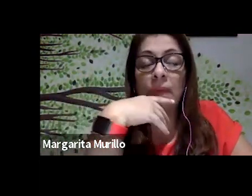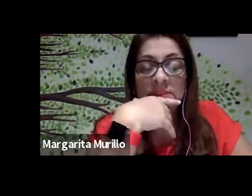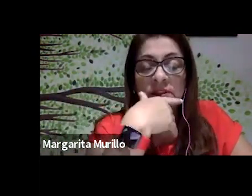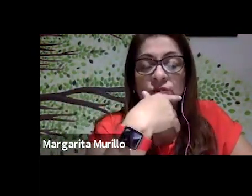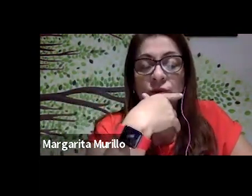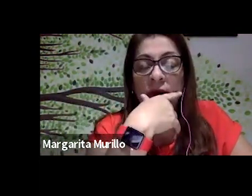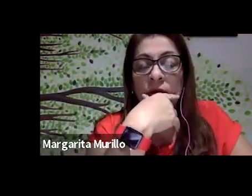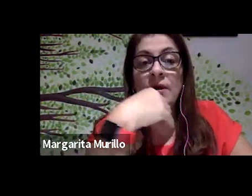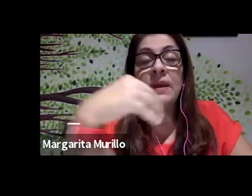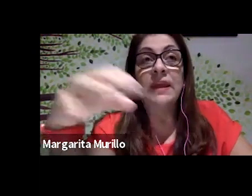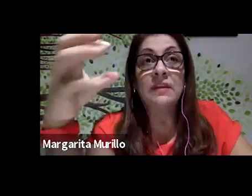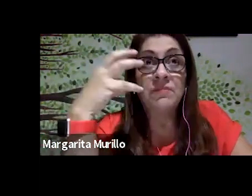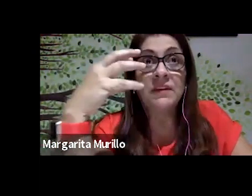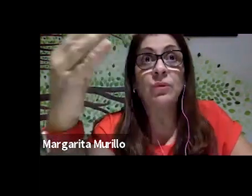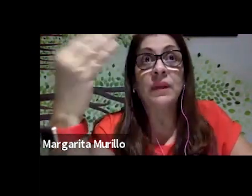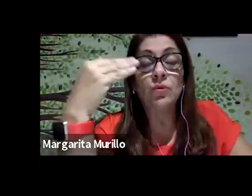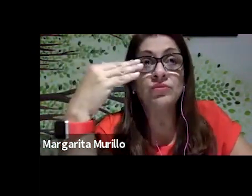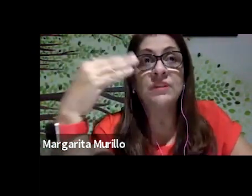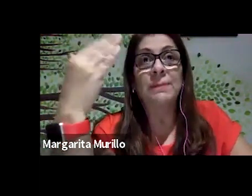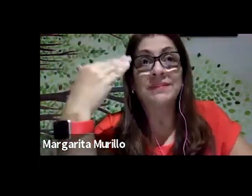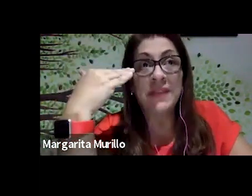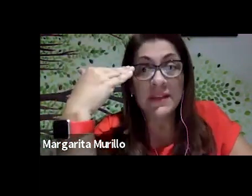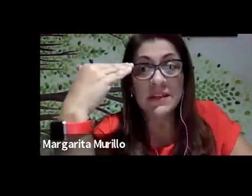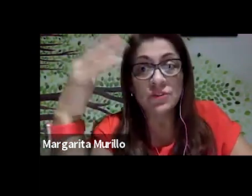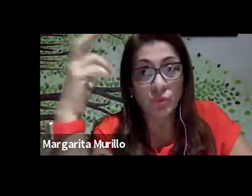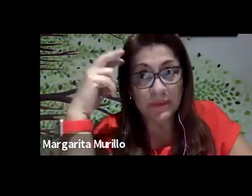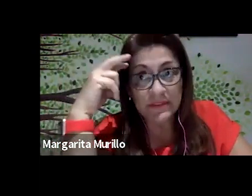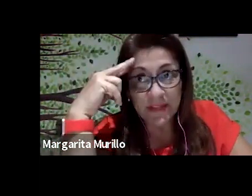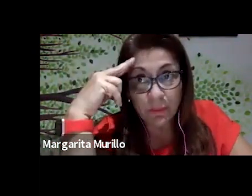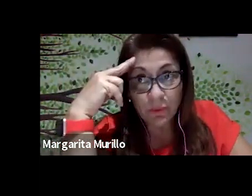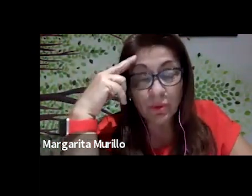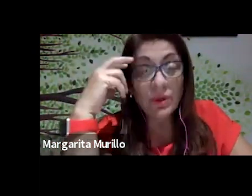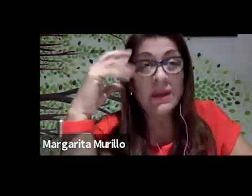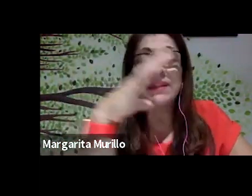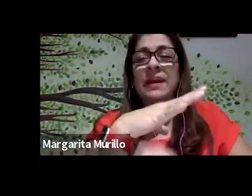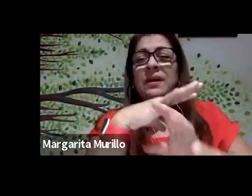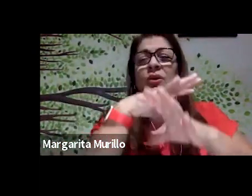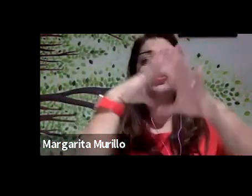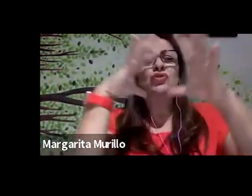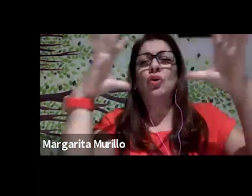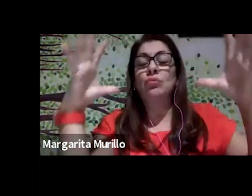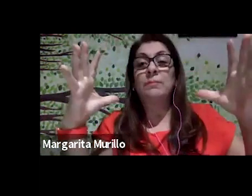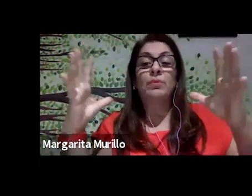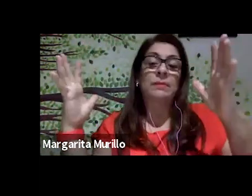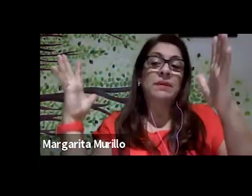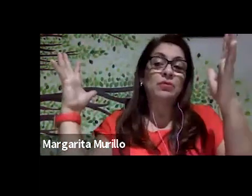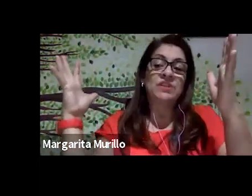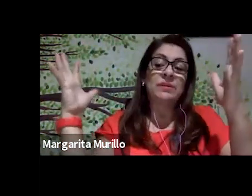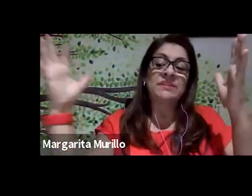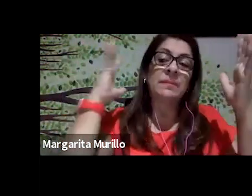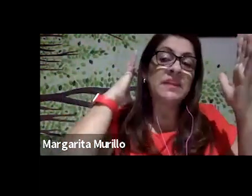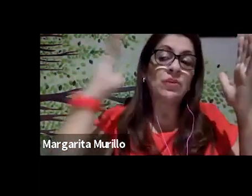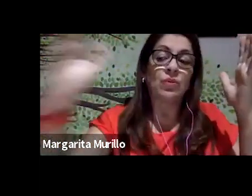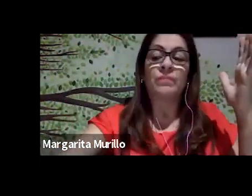más que estudiado el efecto de la luz de la pantalla sobre el cerebro genera todo un gran problema